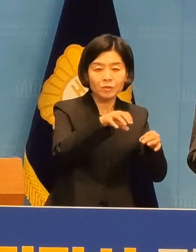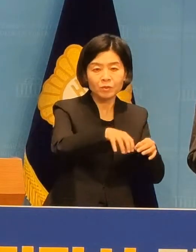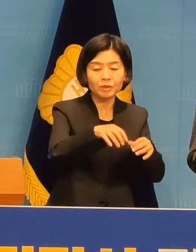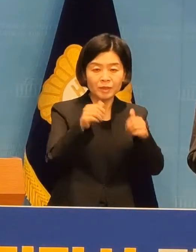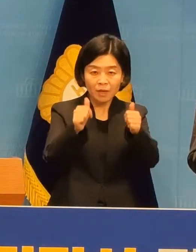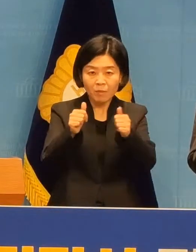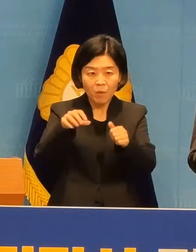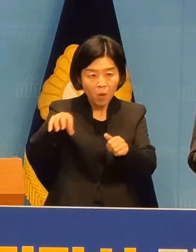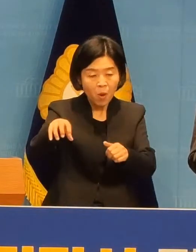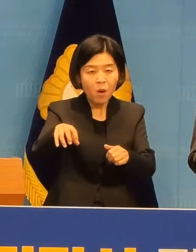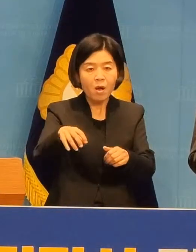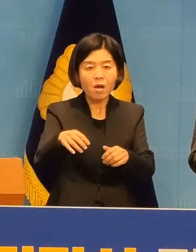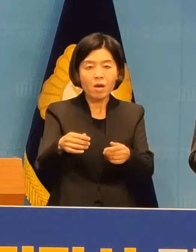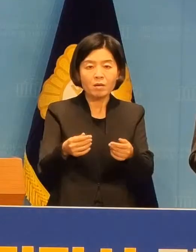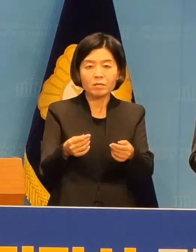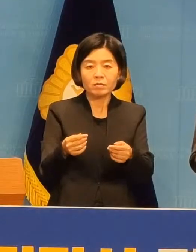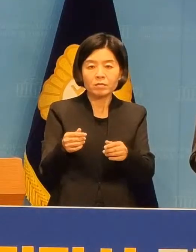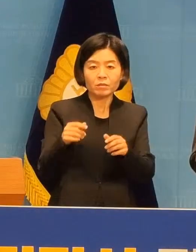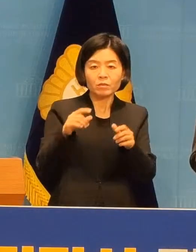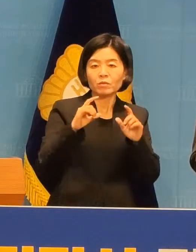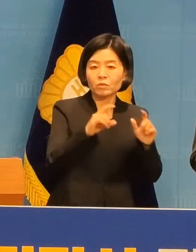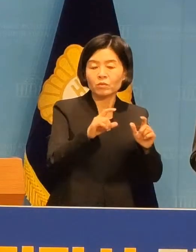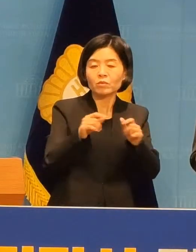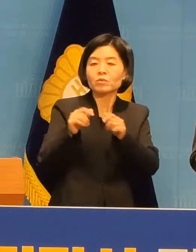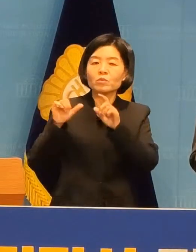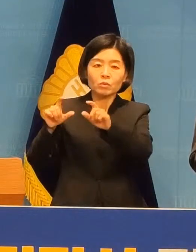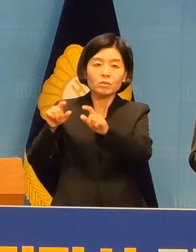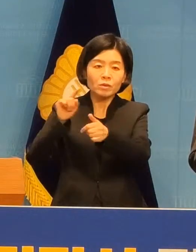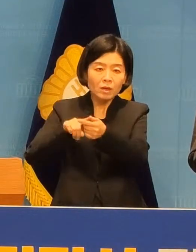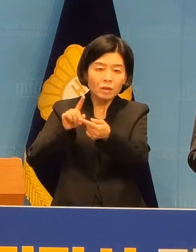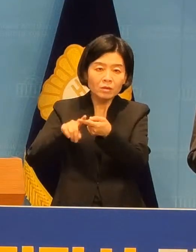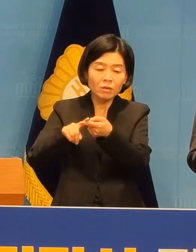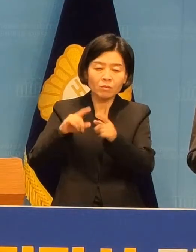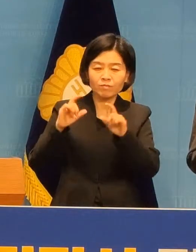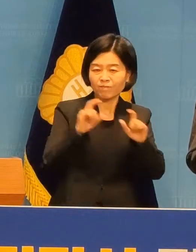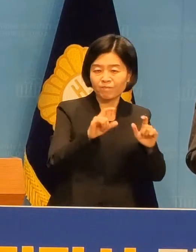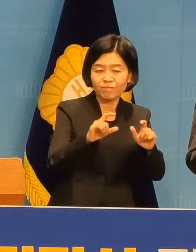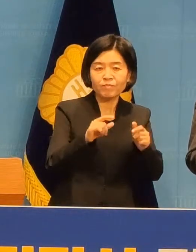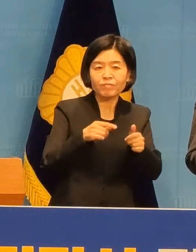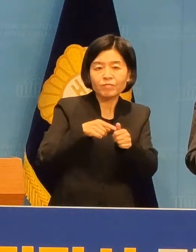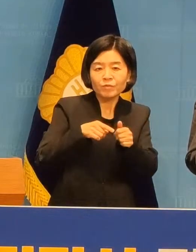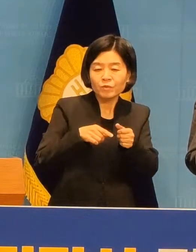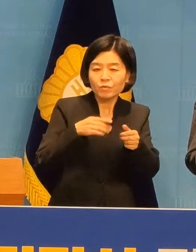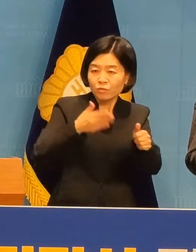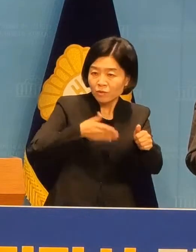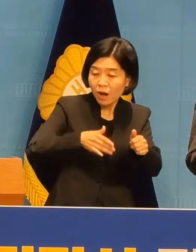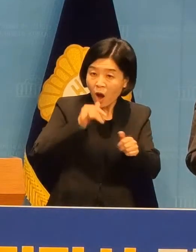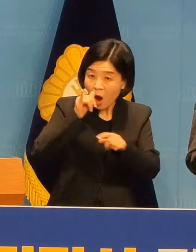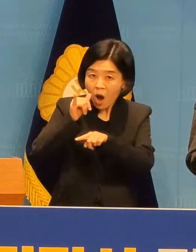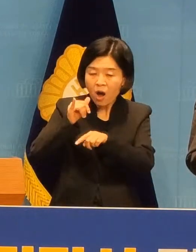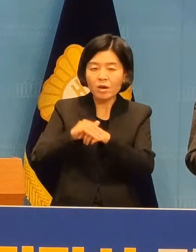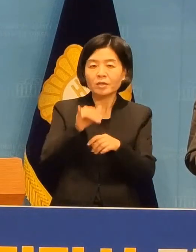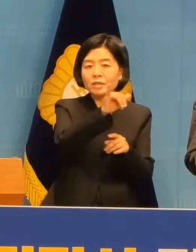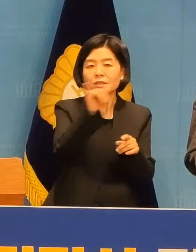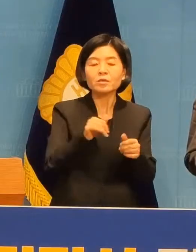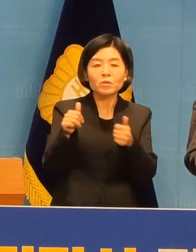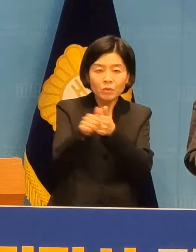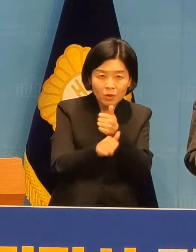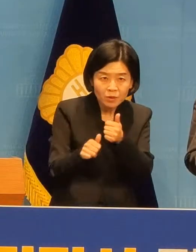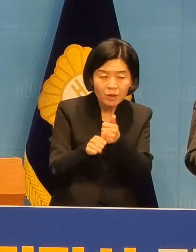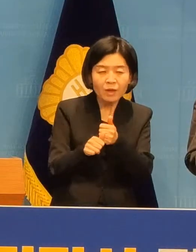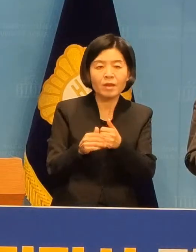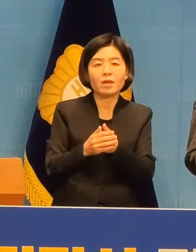사법당국의 합당한 조치를 촉구했습니다. 이와 관련 을지로위원회는 향후 법원